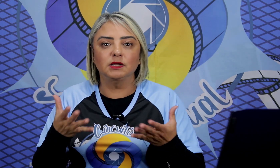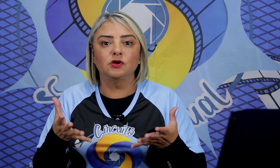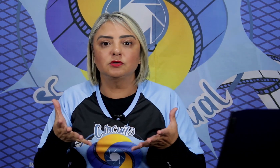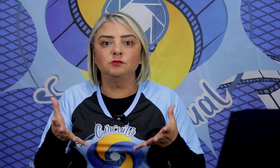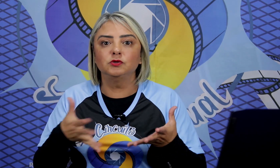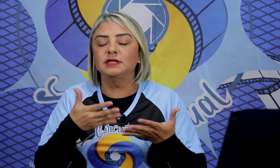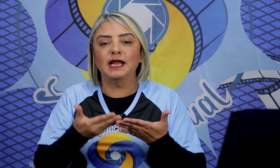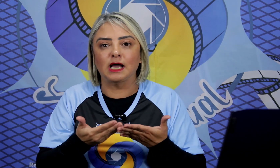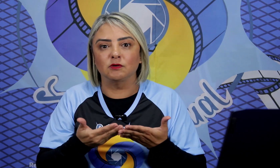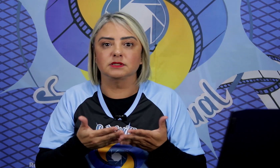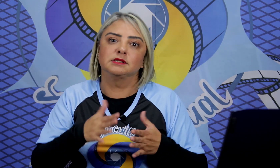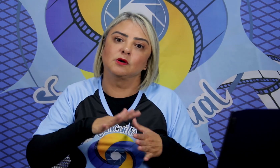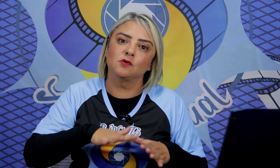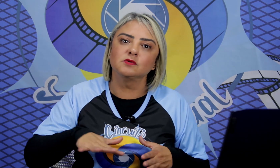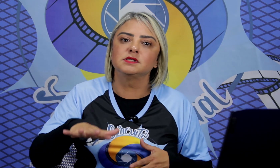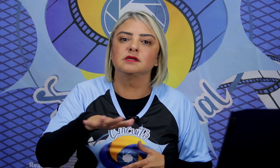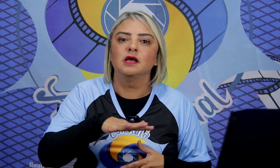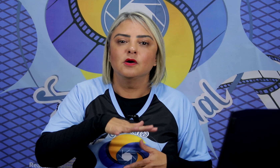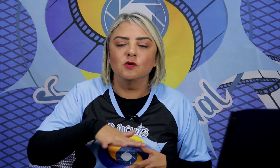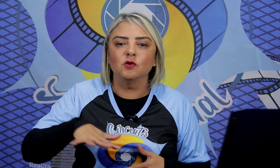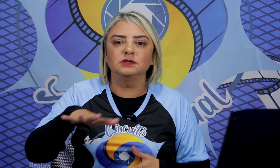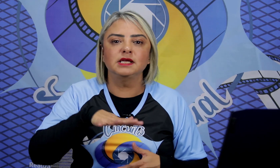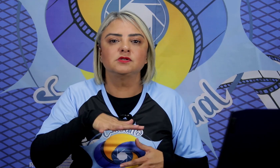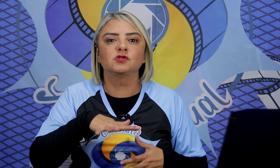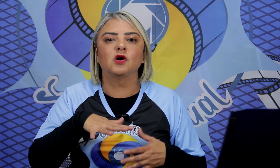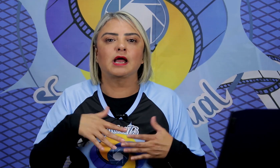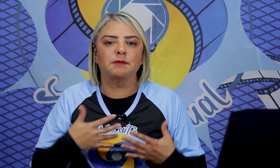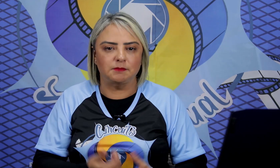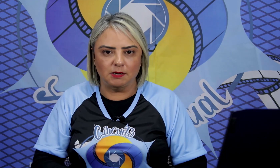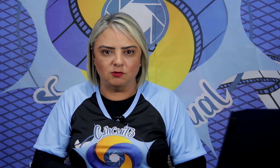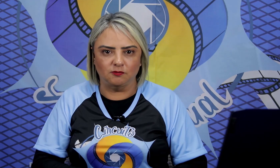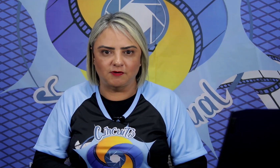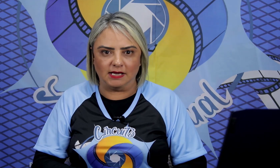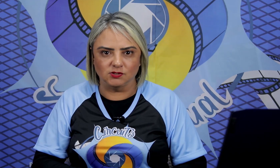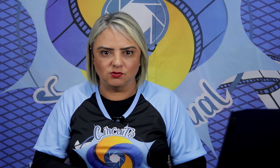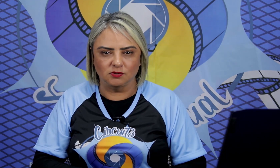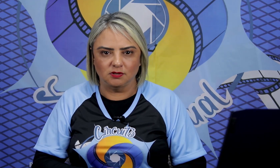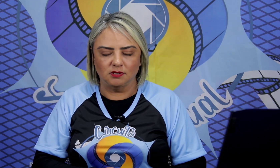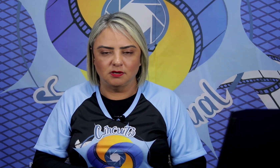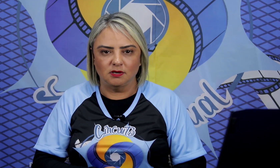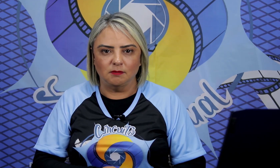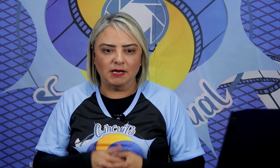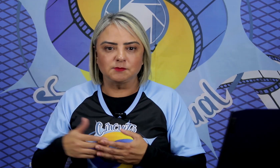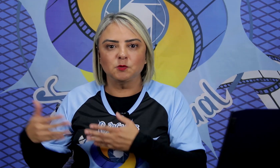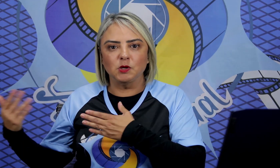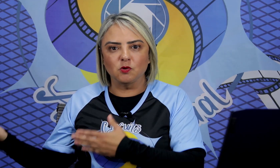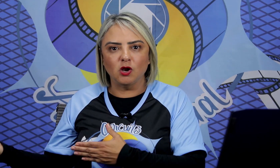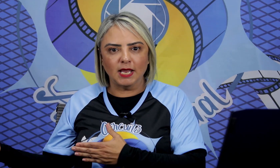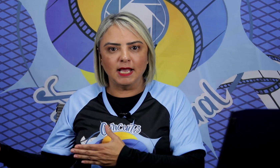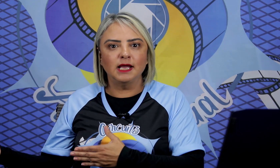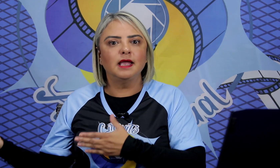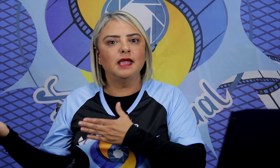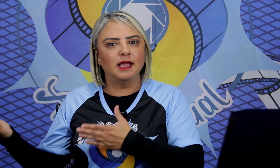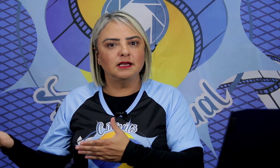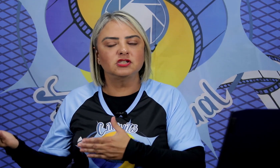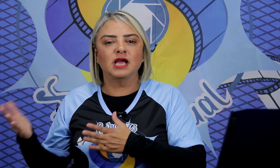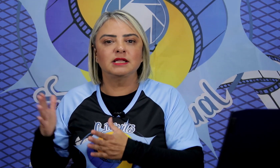adoro muito dar aula, então o contexto escolar para mim é muito fácil. Mas para o meu colega, ele já é da